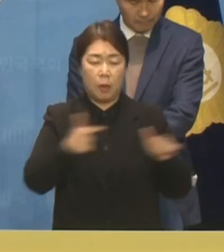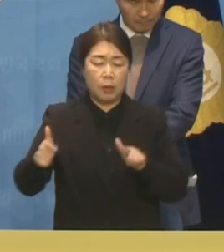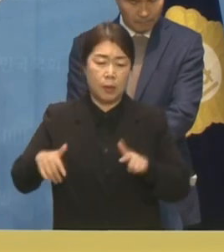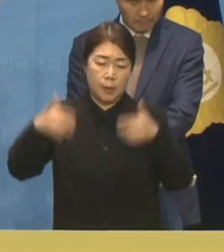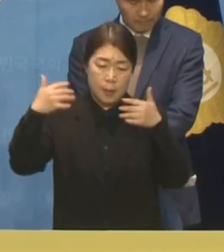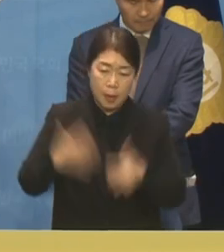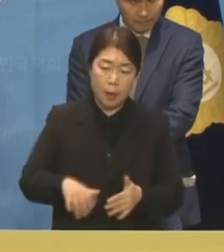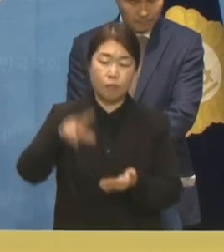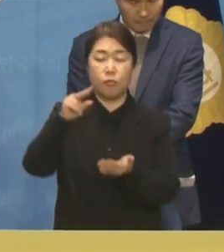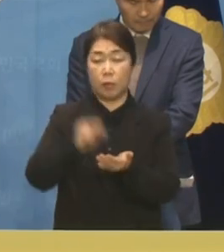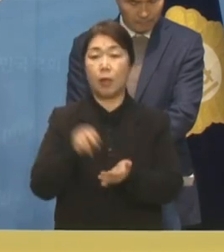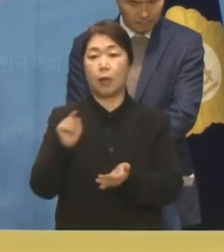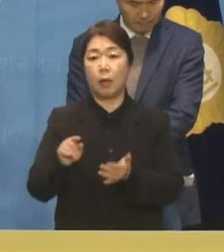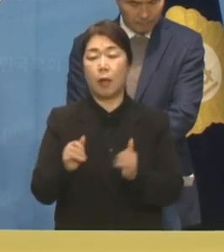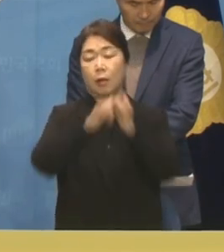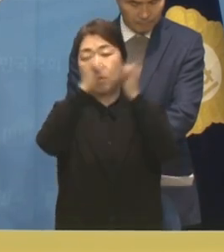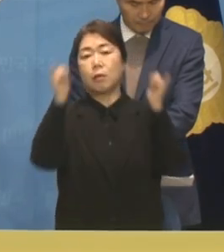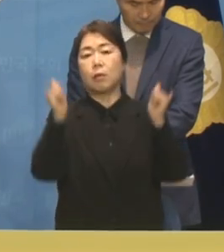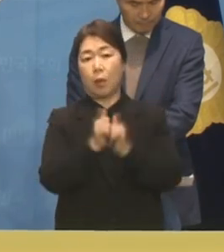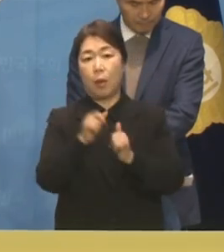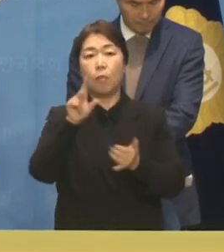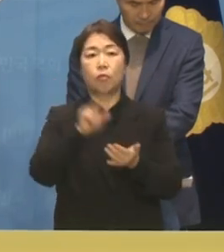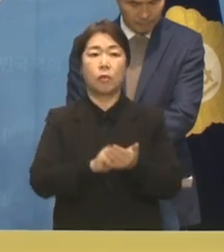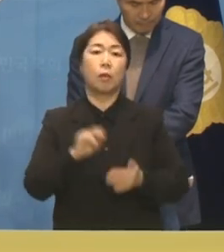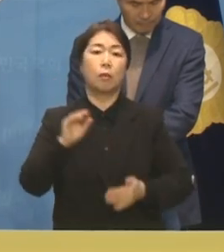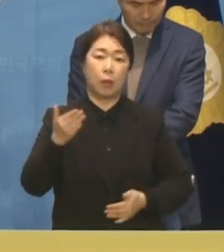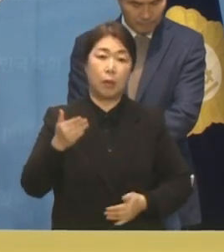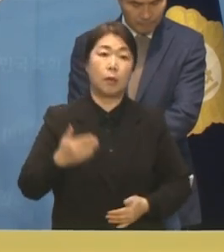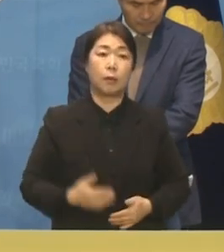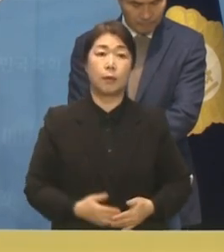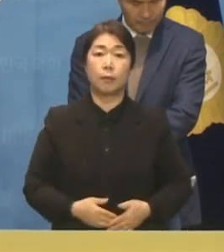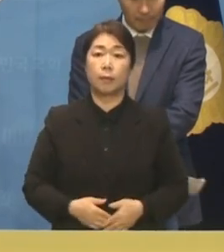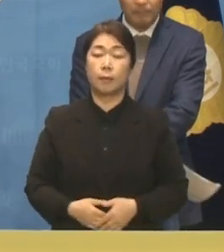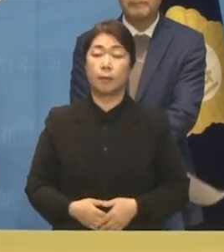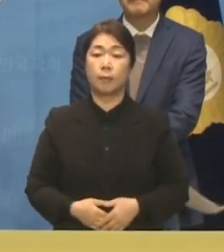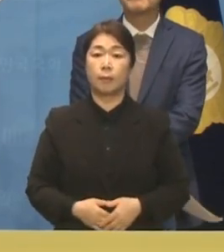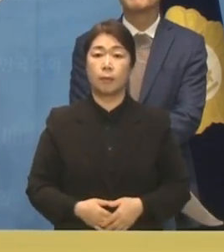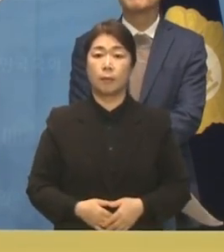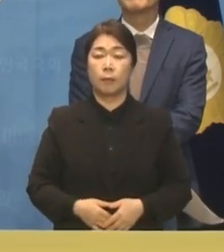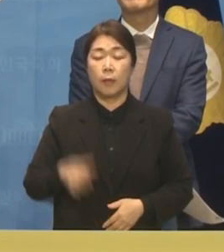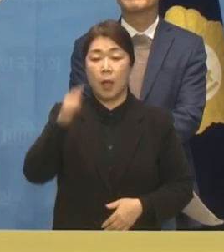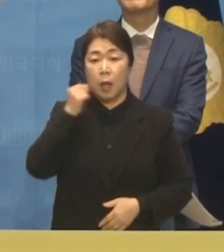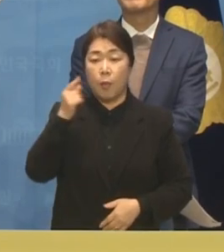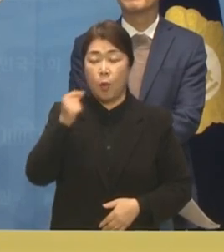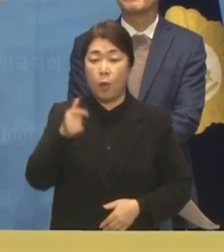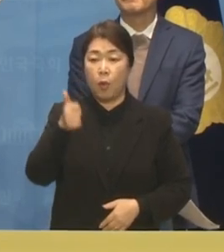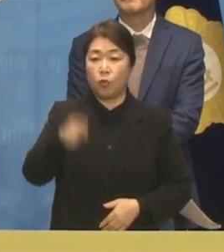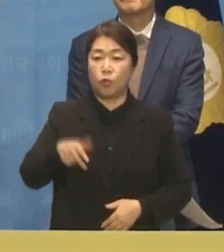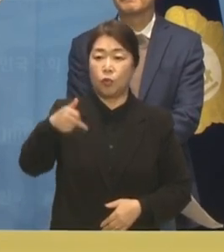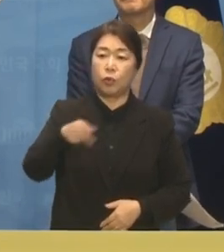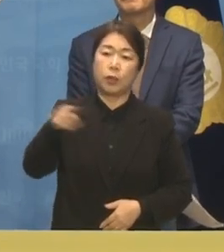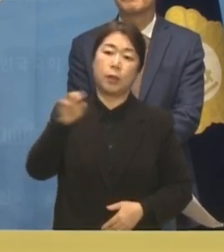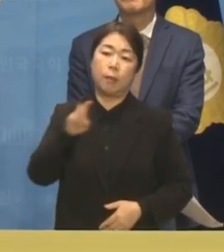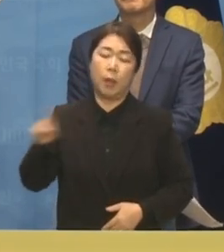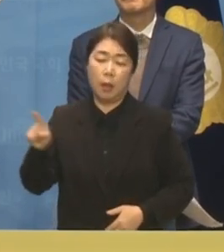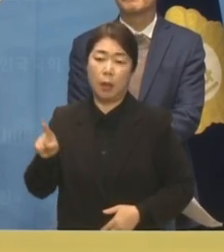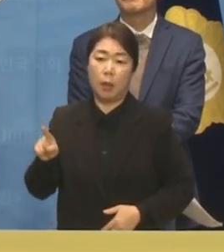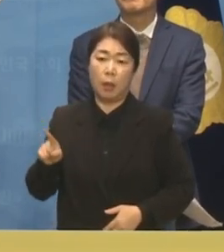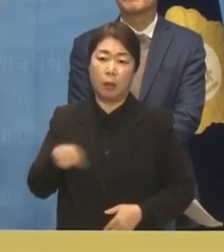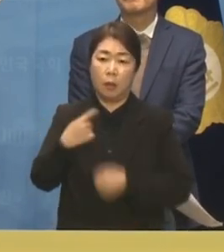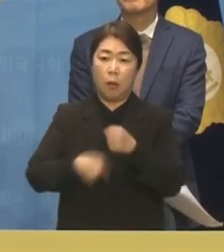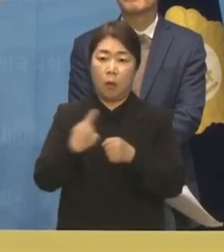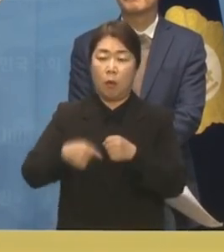대한 문제가 사회 문제로 대두되고 있는 그런 상황입니다. 후쿠시마 원전 오염수 때문에 국민 밥상은 더욱